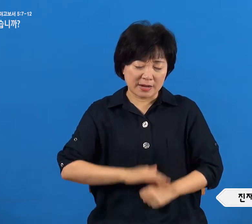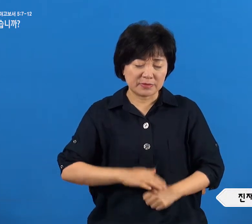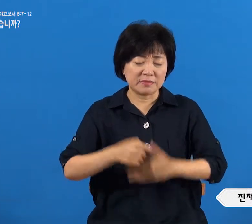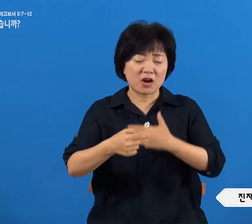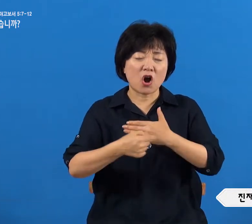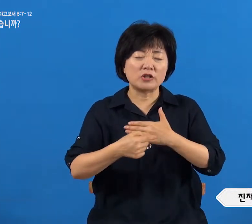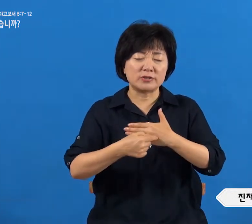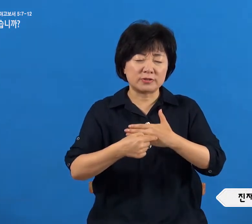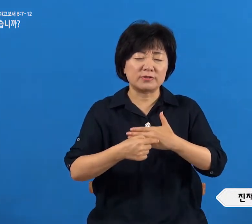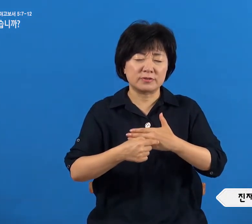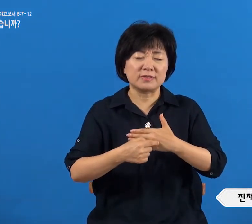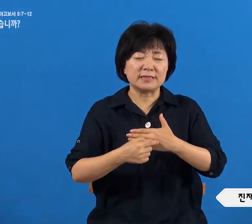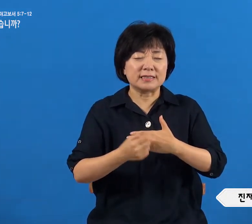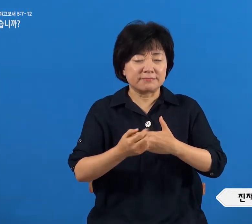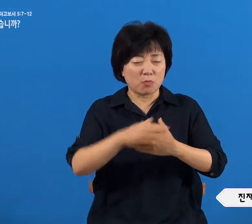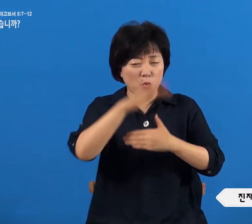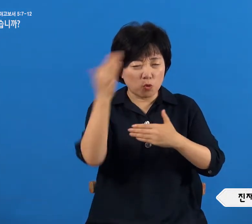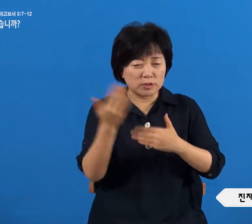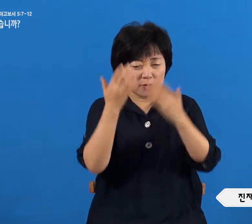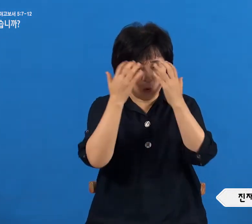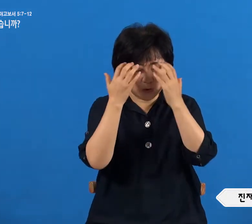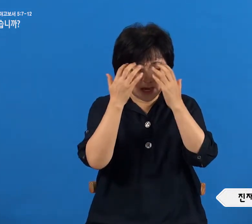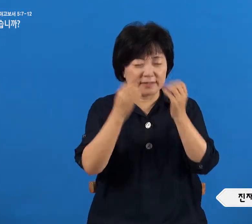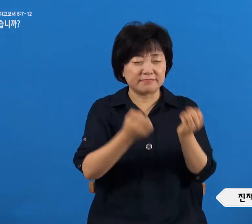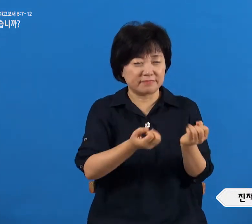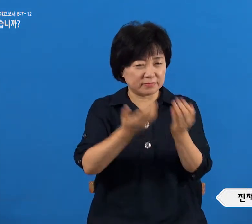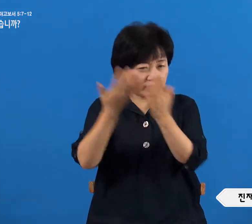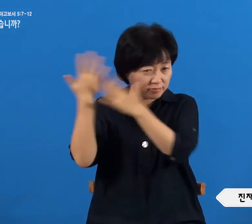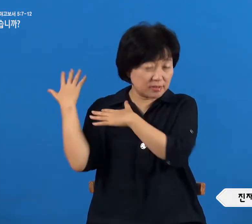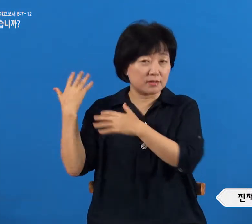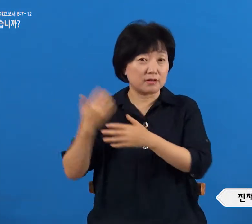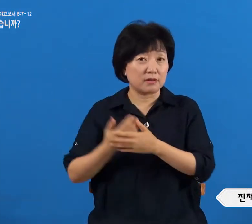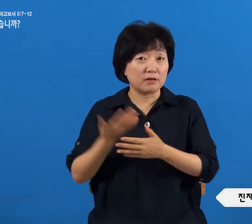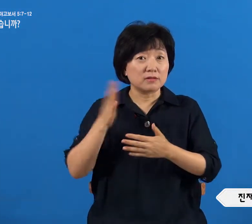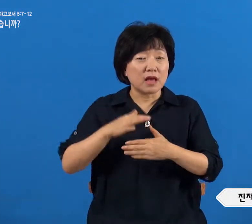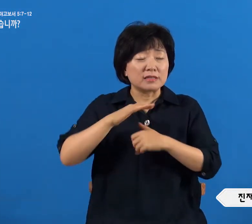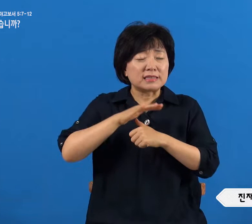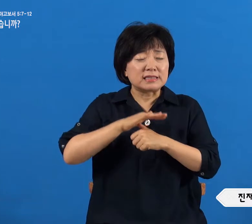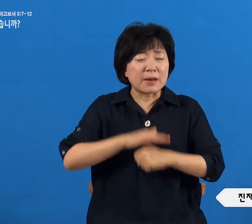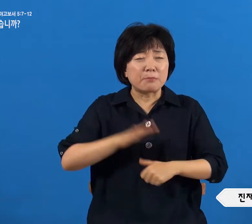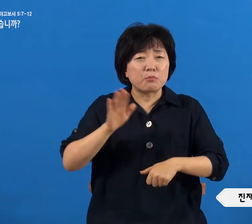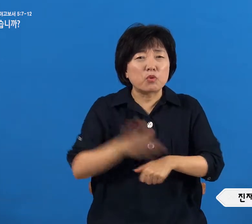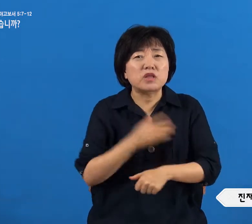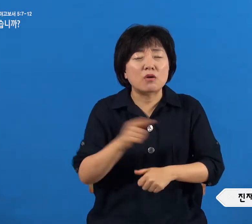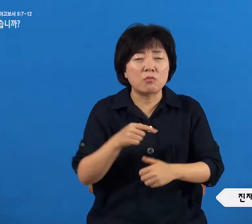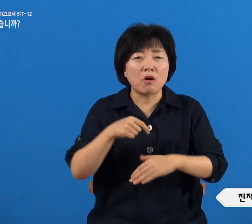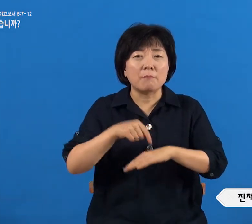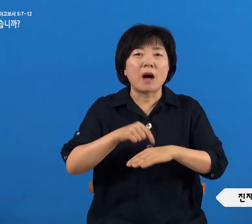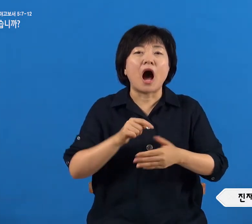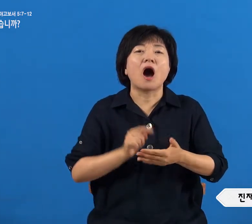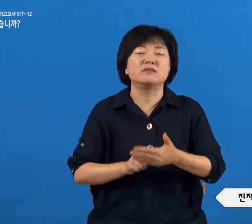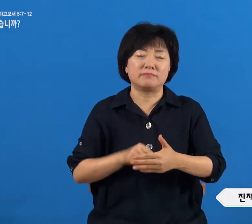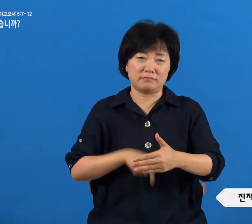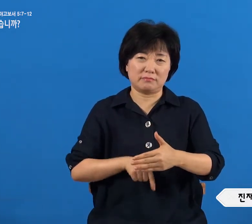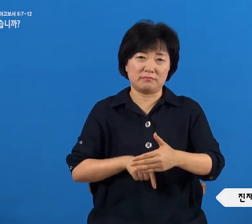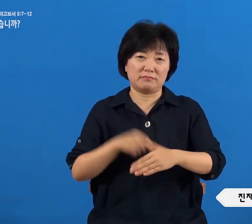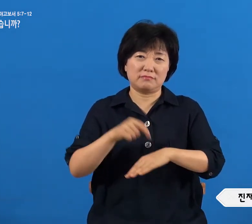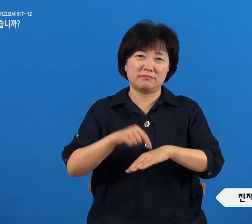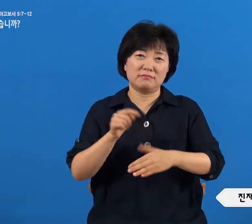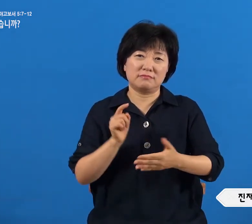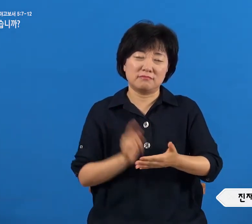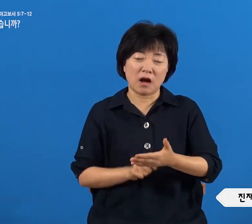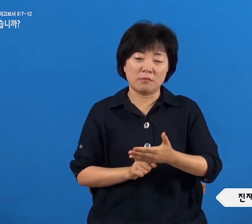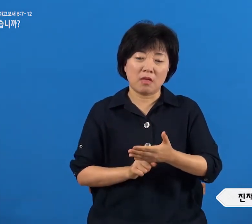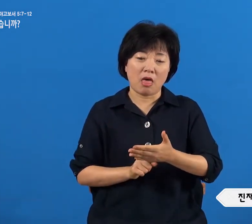그런데 견딜 수 없는 것이 있다면 우리 마음의 상태입니다. 우리 마음이 무너져 버립니다. 그런